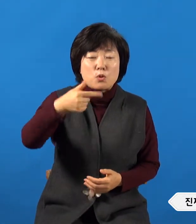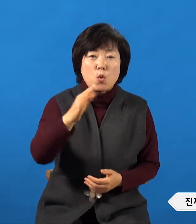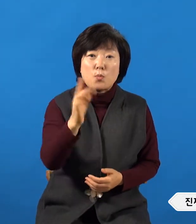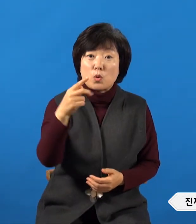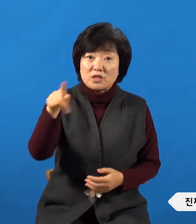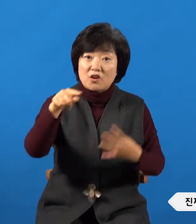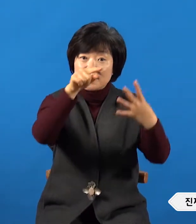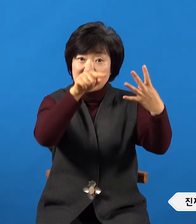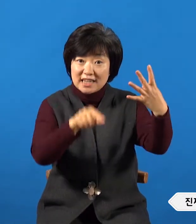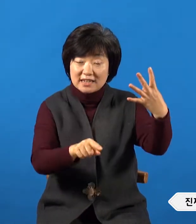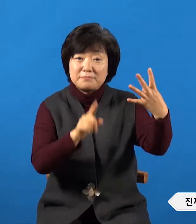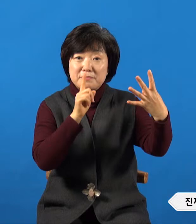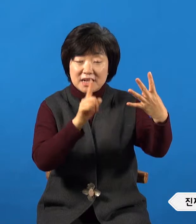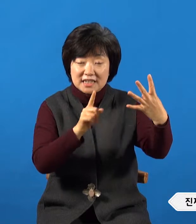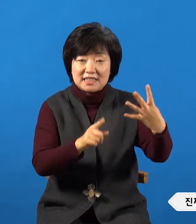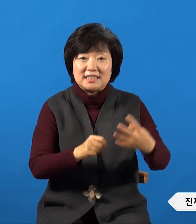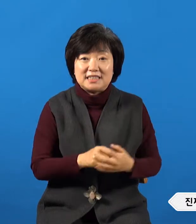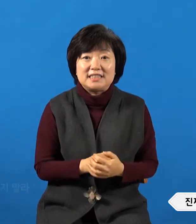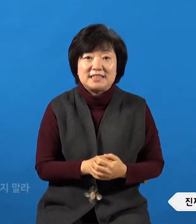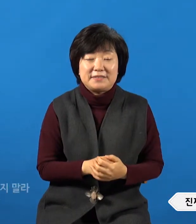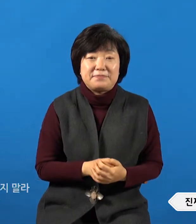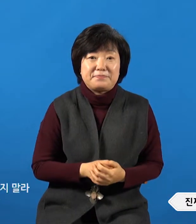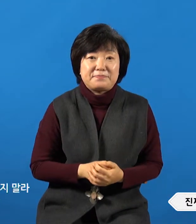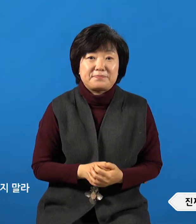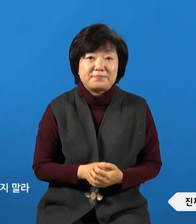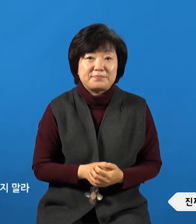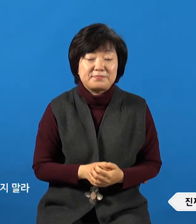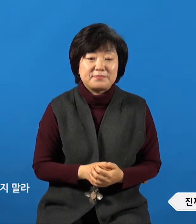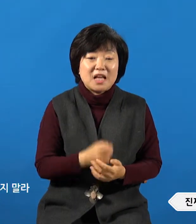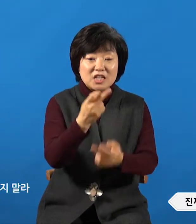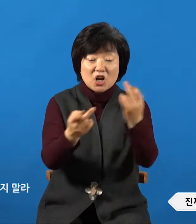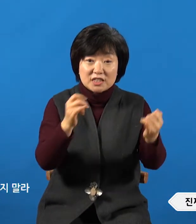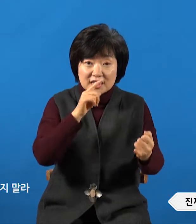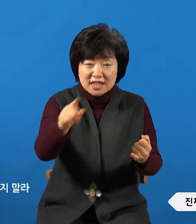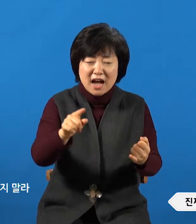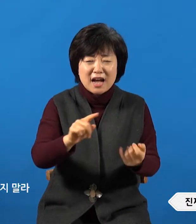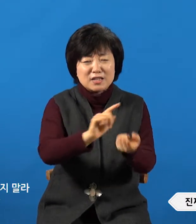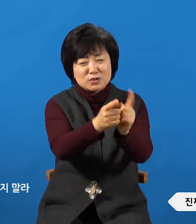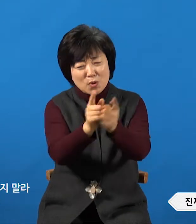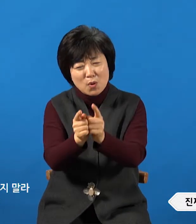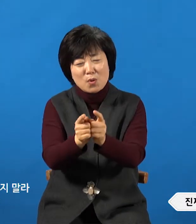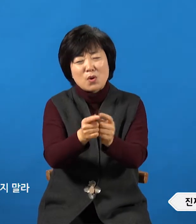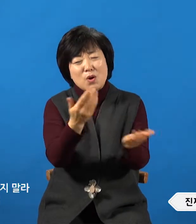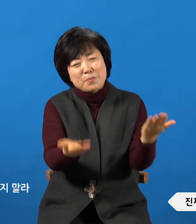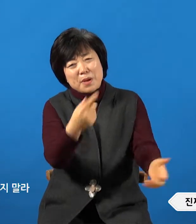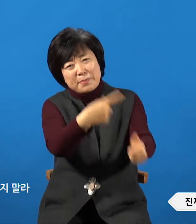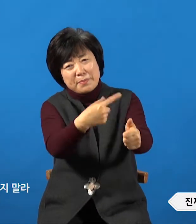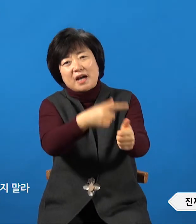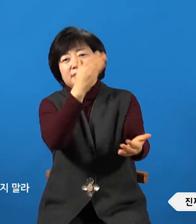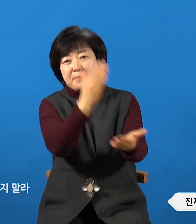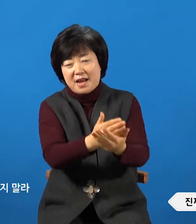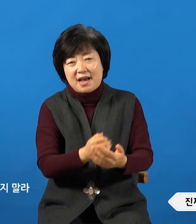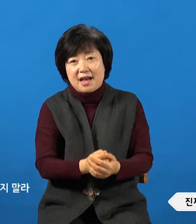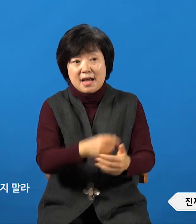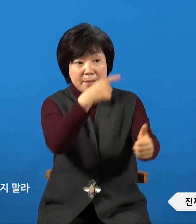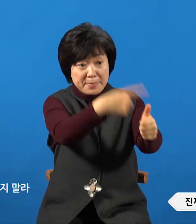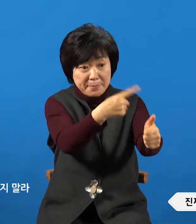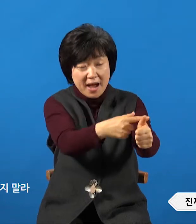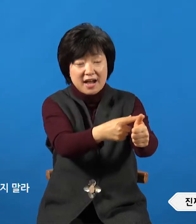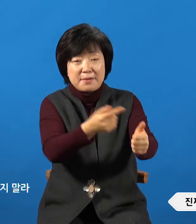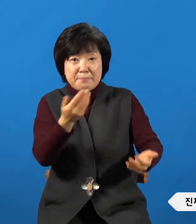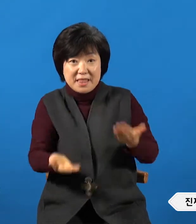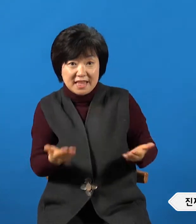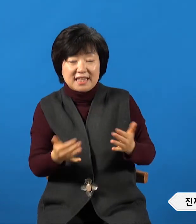야고보서 4장은 이렇게 우리에게 말씀합니다. 형제들아 서로 비방하지 말라. 형제를 비방하는 자나